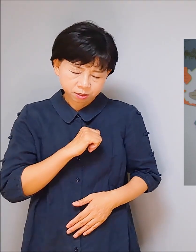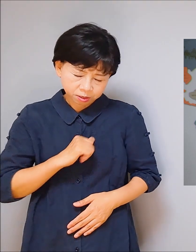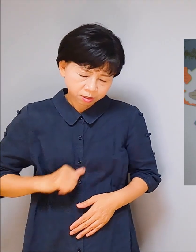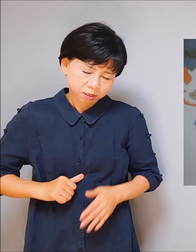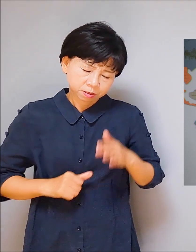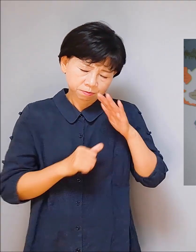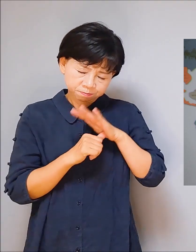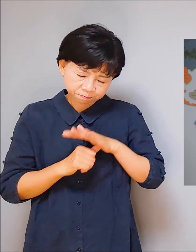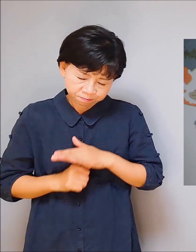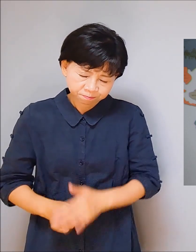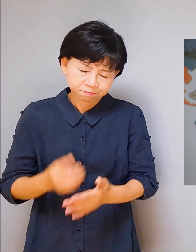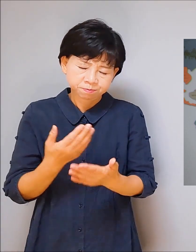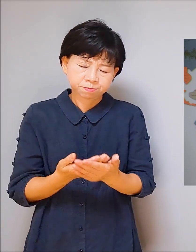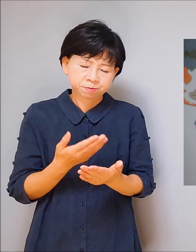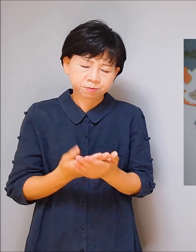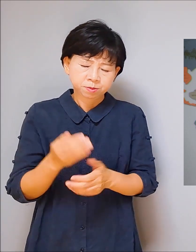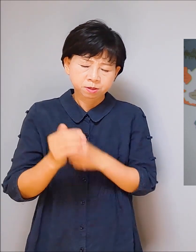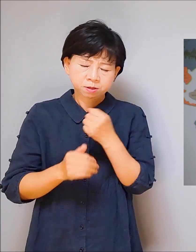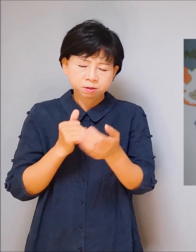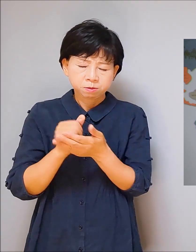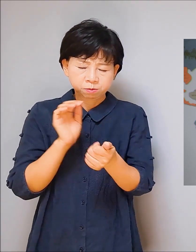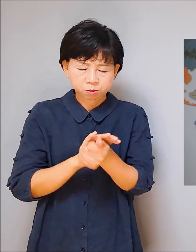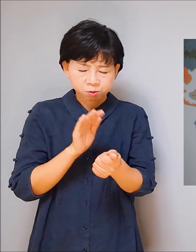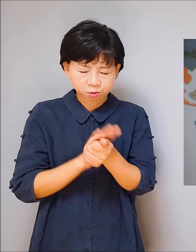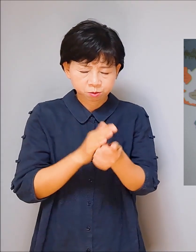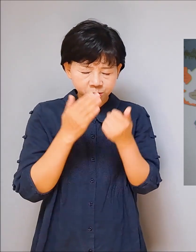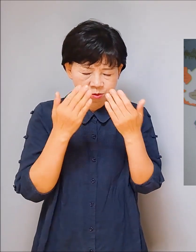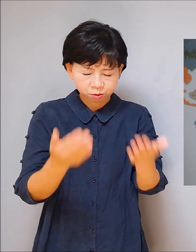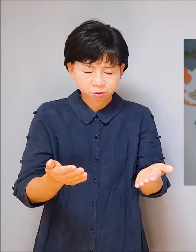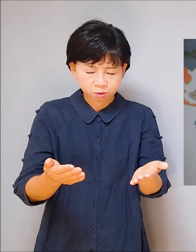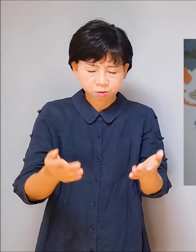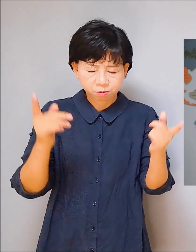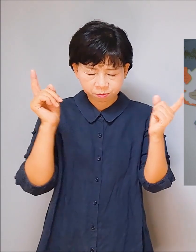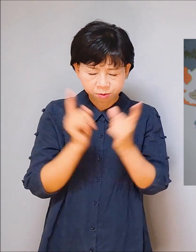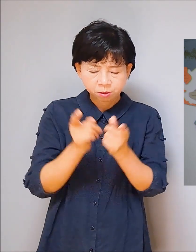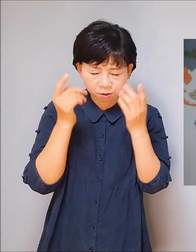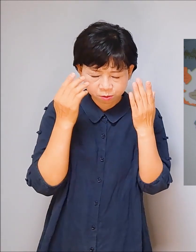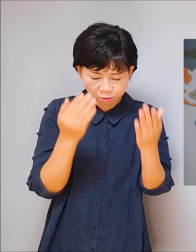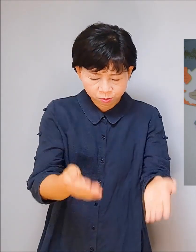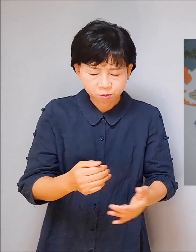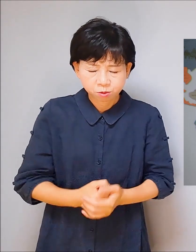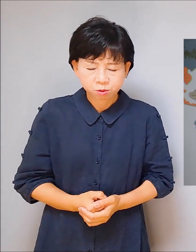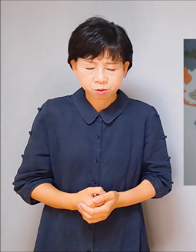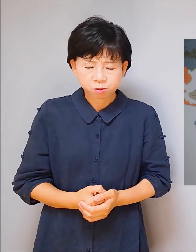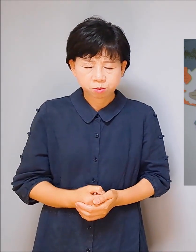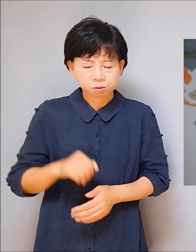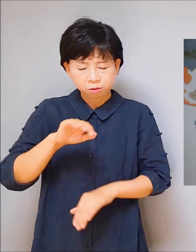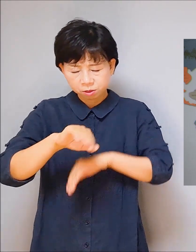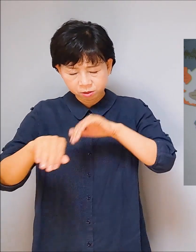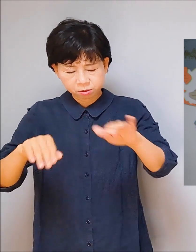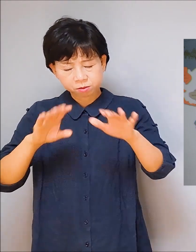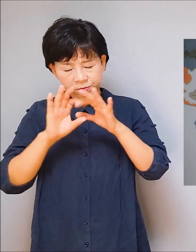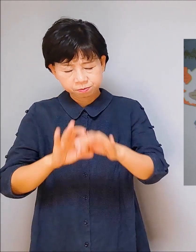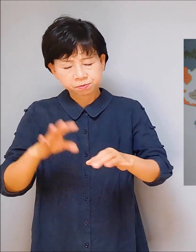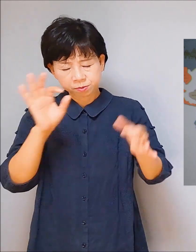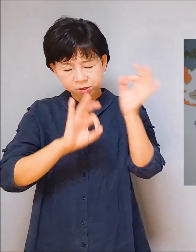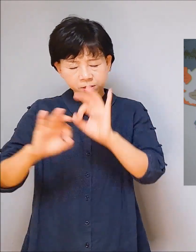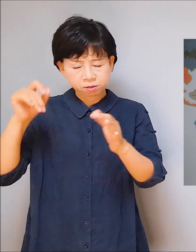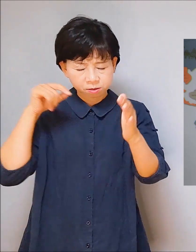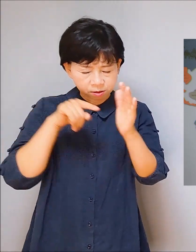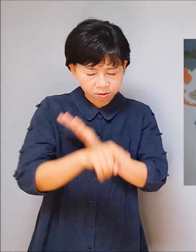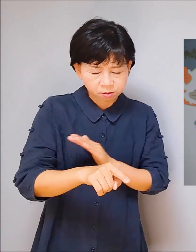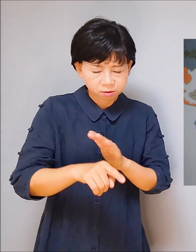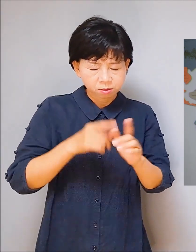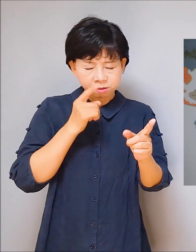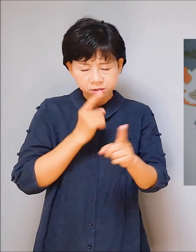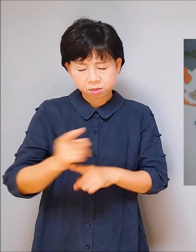하여 주시옵소서. 하나님이 도와주셔서 하나님이 대면해 주셔서 하나님이 간섭하여 주셔서 찾아와 주셔서